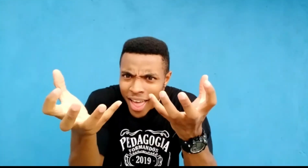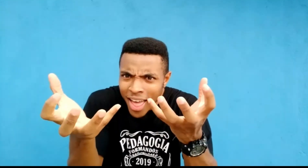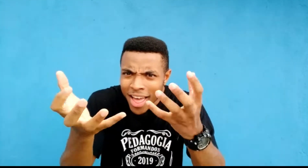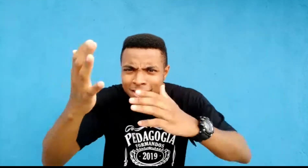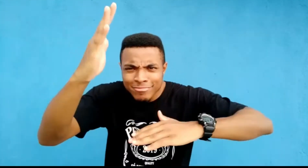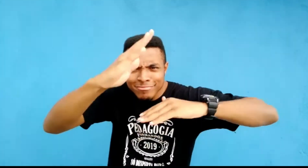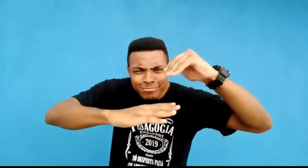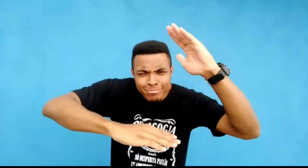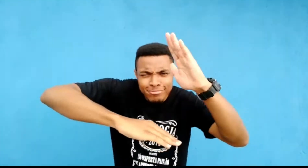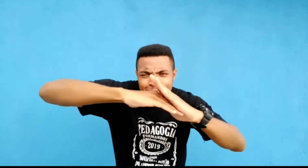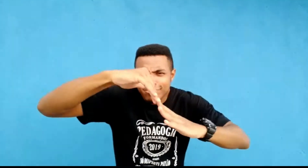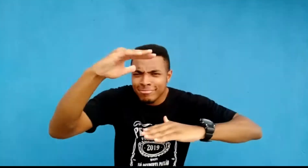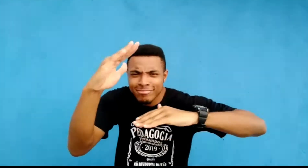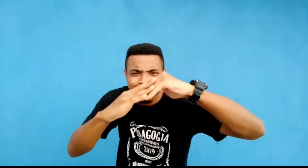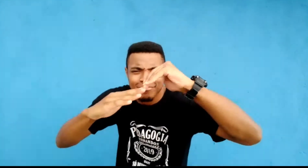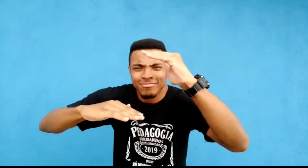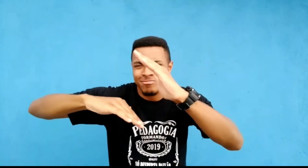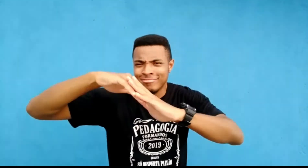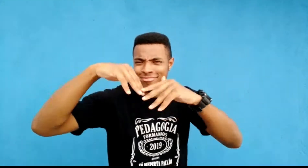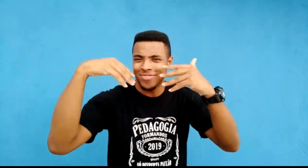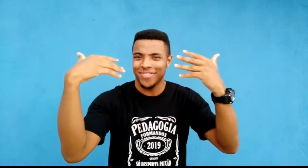se profissionalizar. Legal, né?